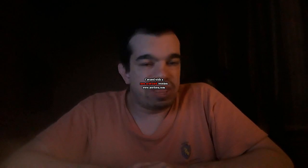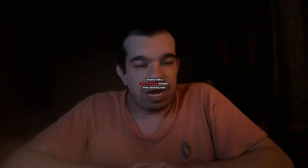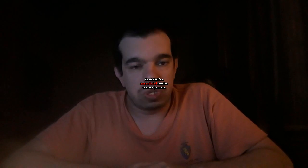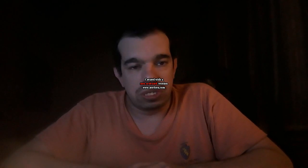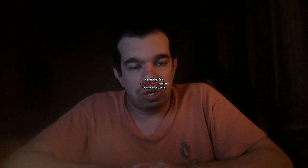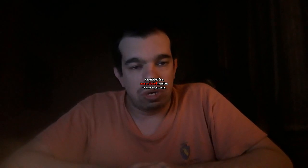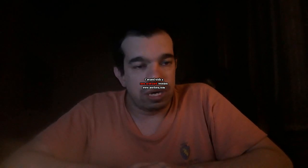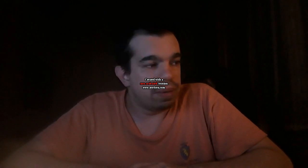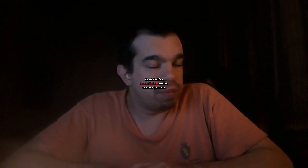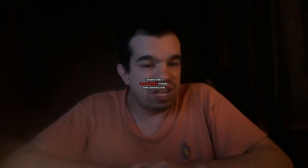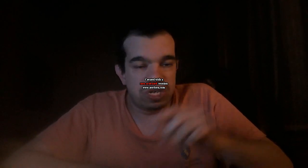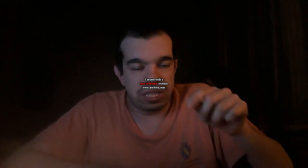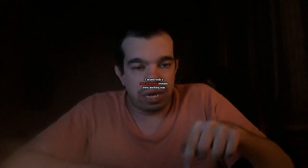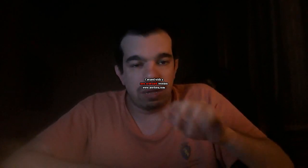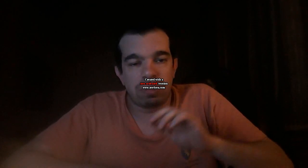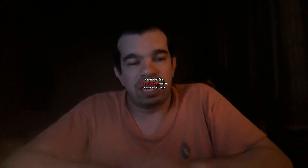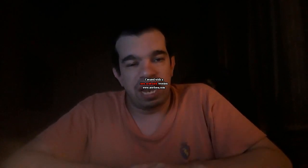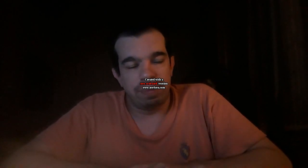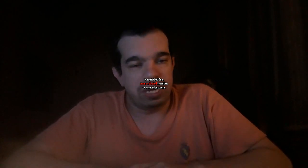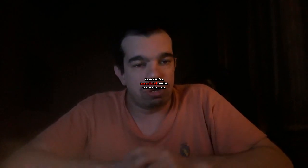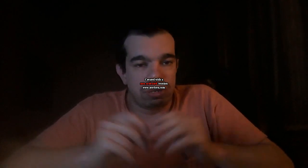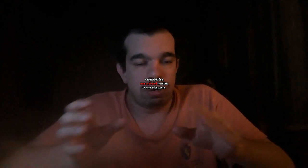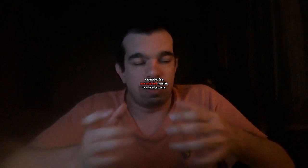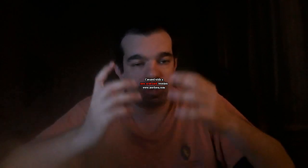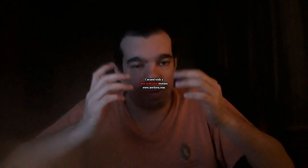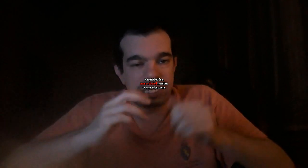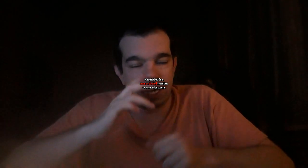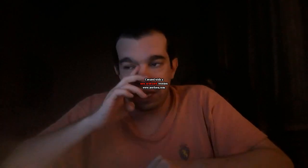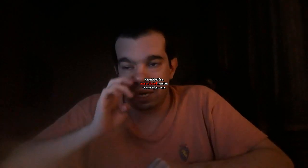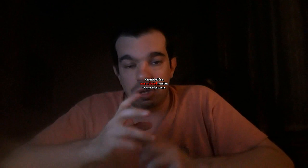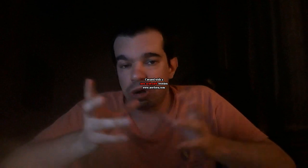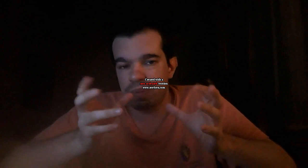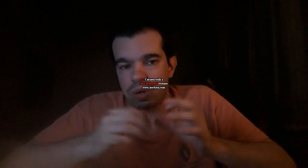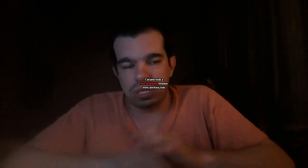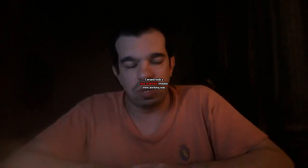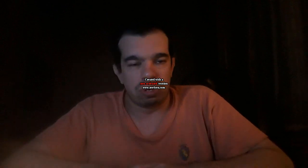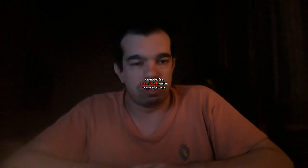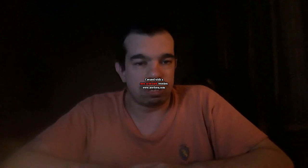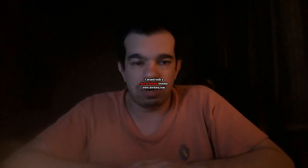prendere l'ascensore, per scendere nella metro, quando devi risalire, trovi qualcosa di rotto, che non